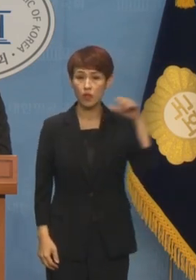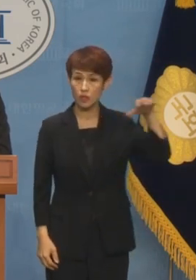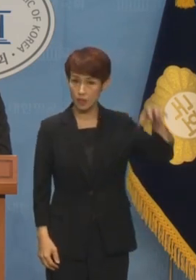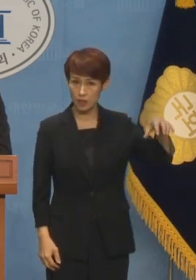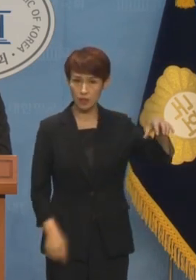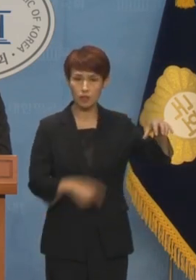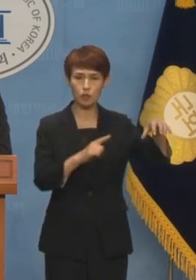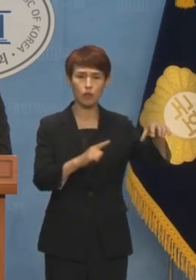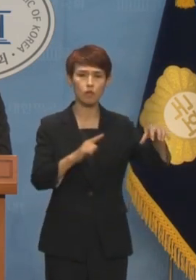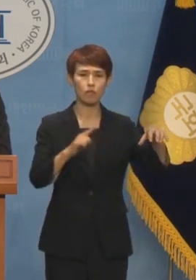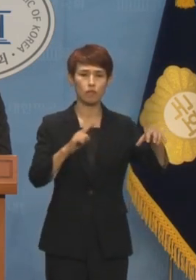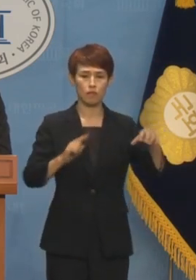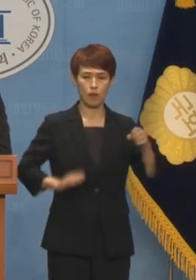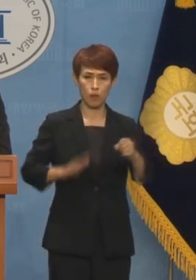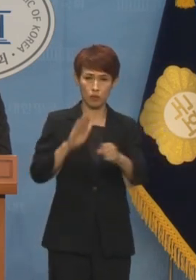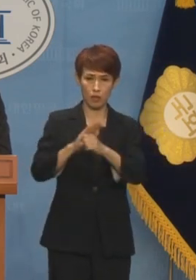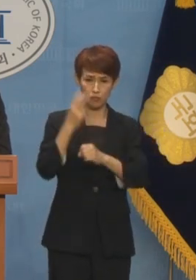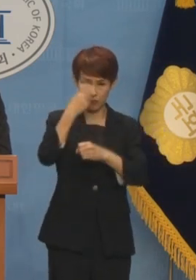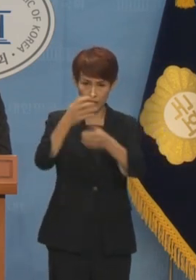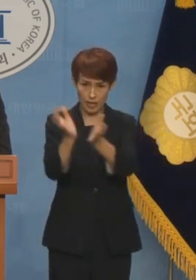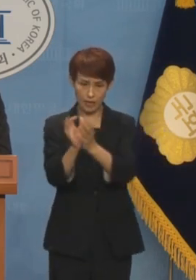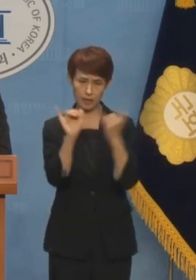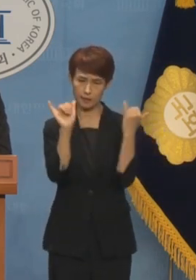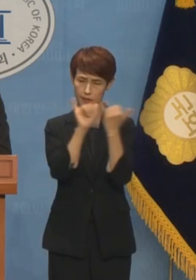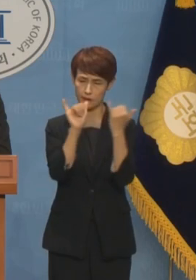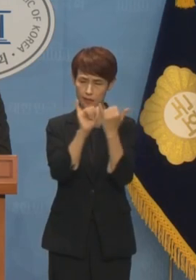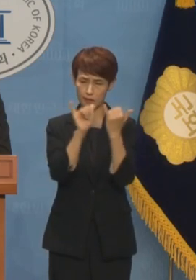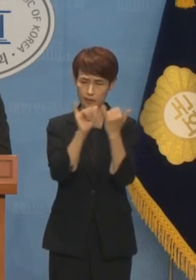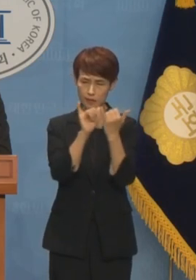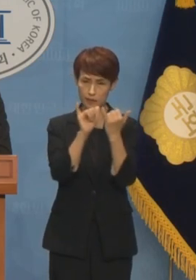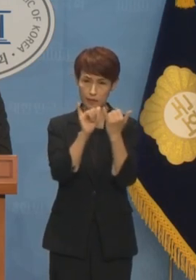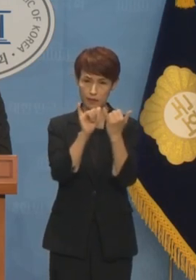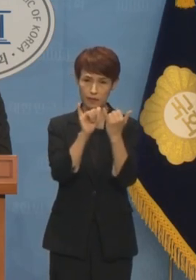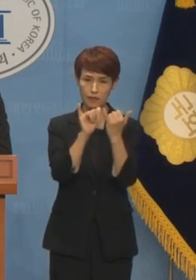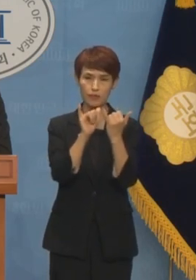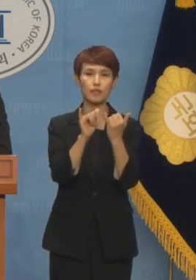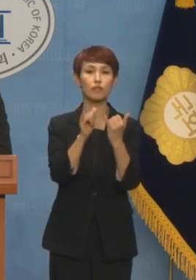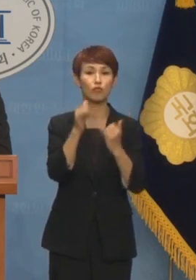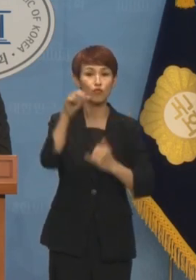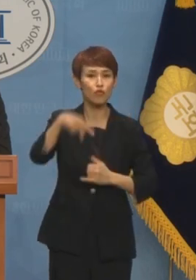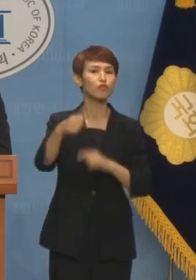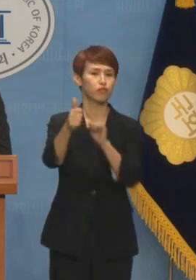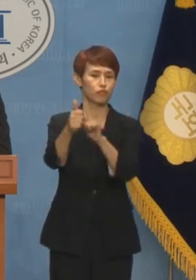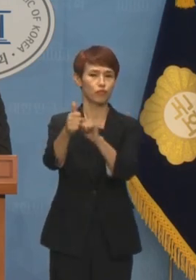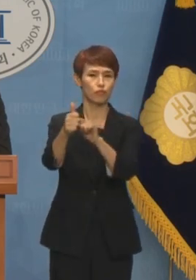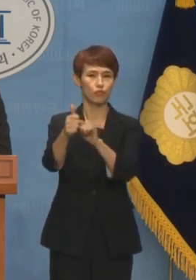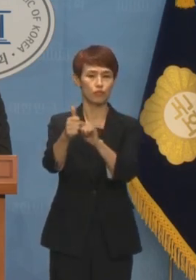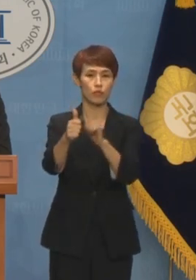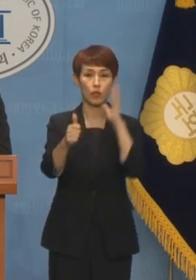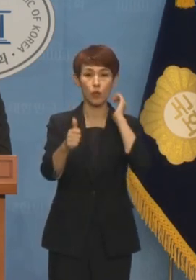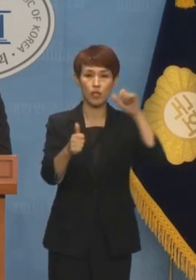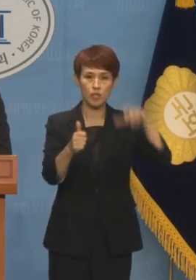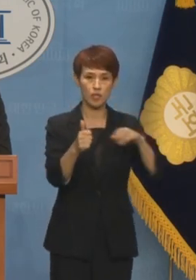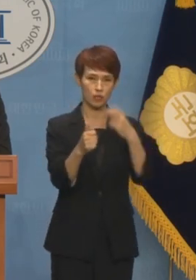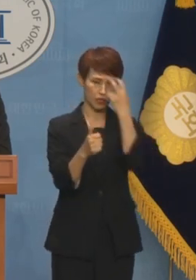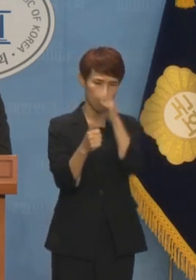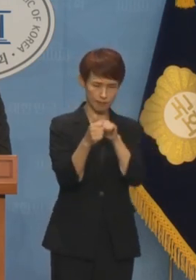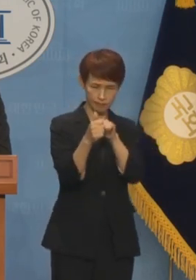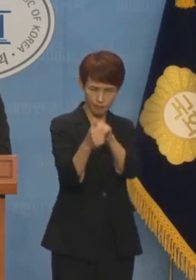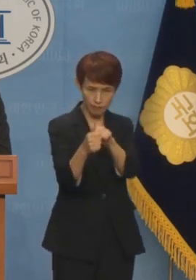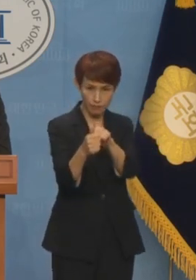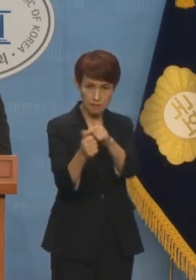대통령실과 해병대 수사단 사이에서 연락을 주고받은 메신저로 대통령실 수사외압 사건의 핵심